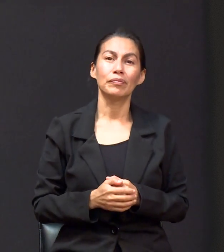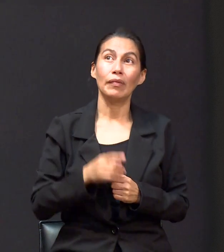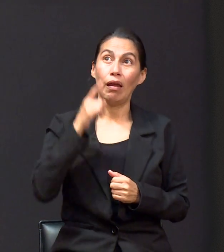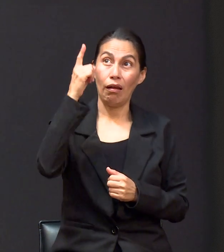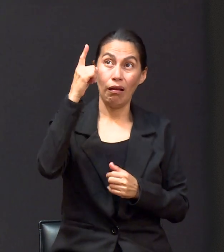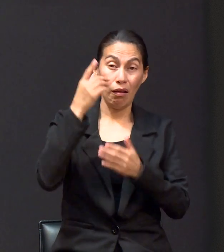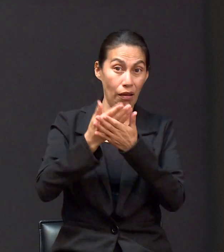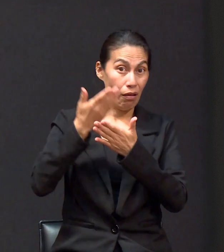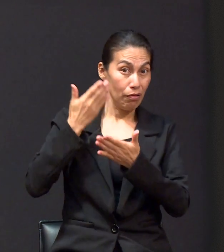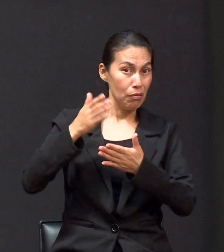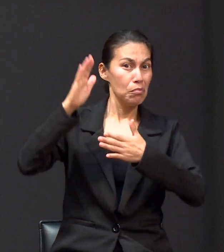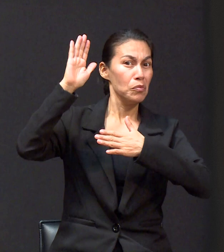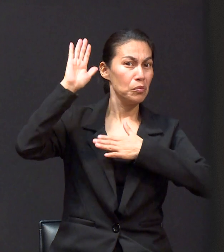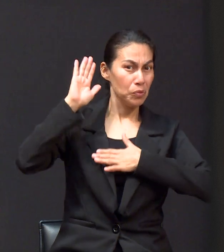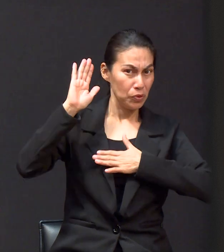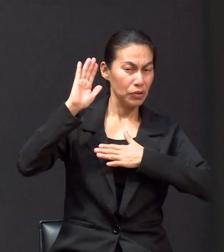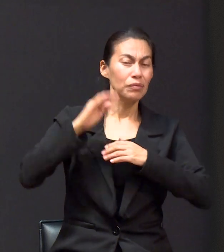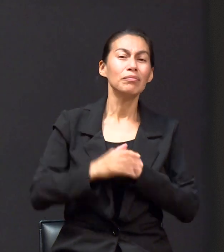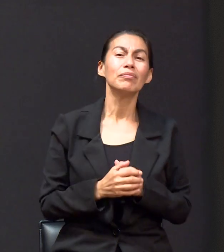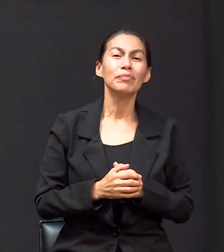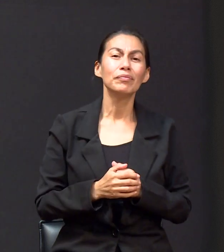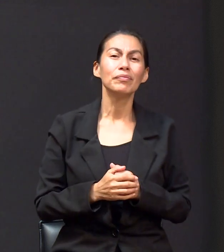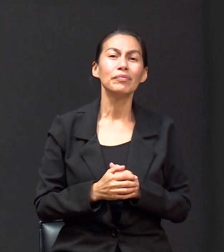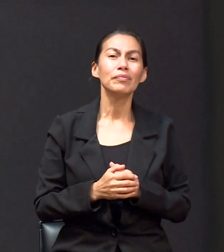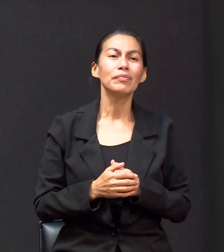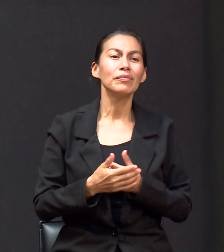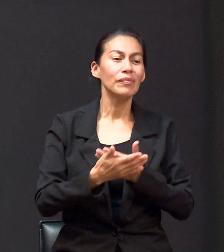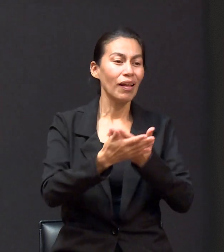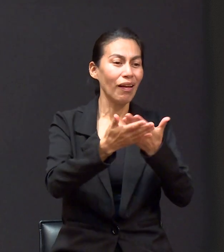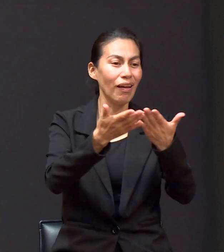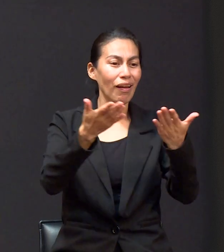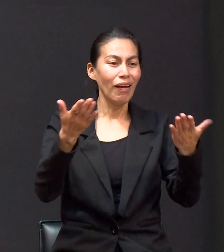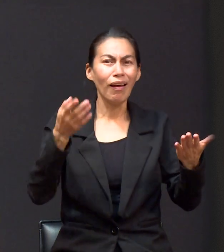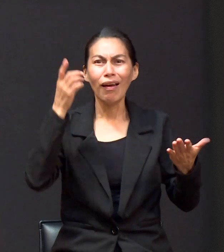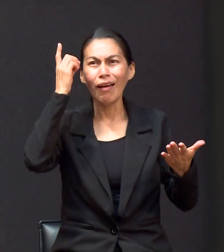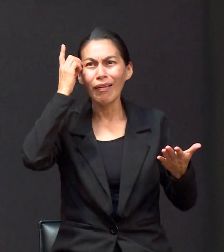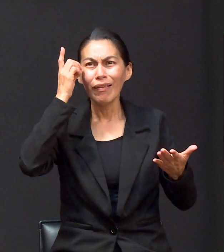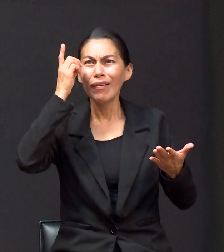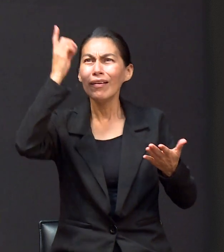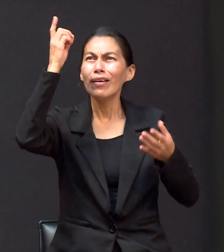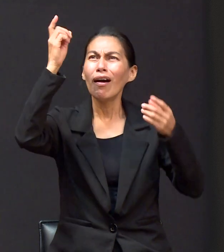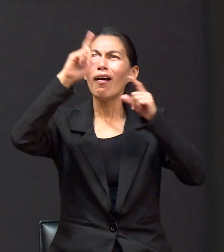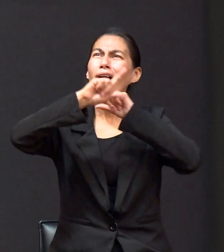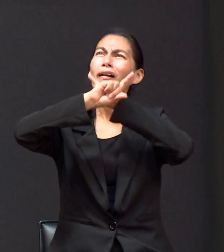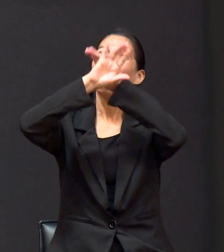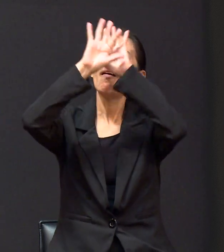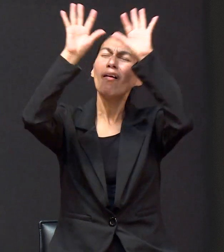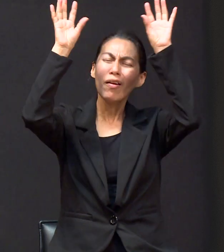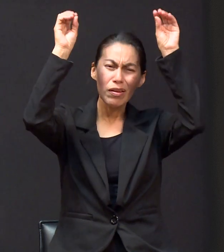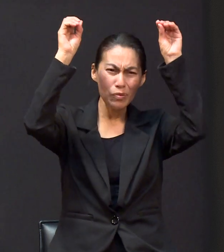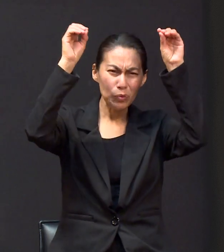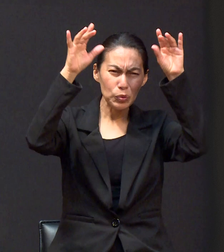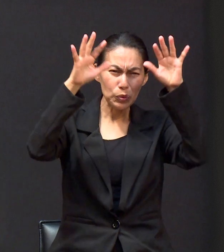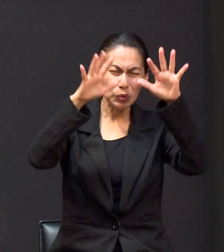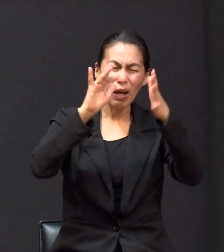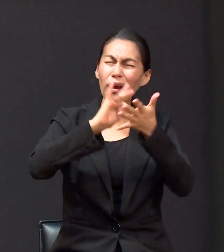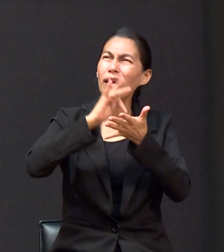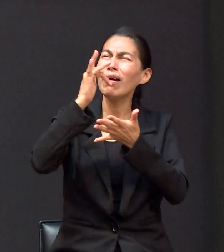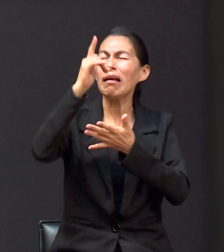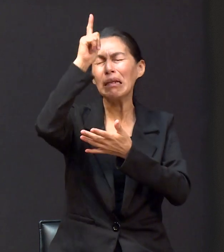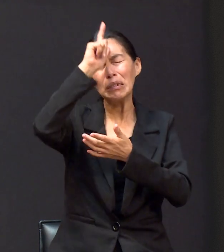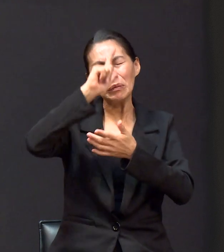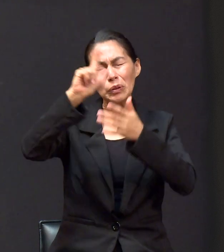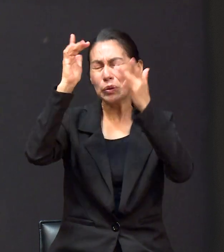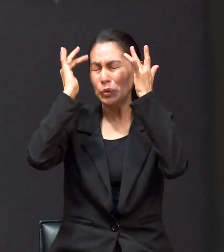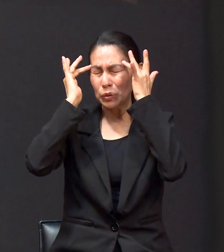pronto, porque así lo ha prometido. La tierra sería inundada con su gloria. Y es a través del